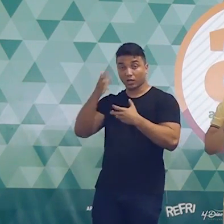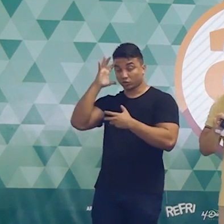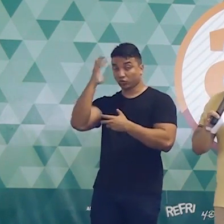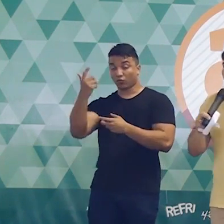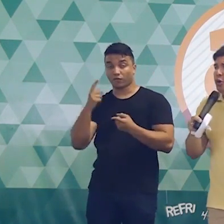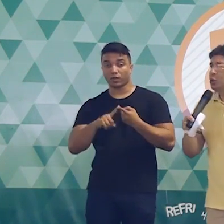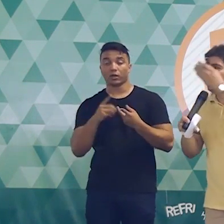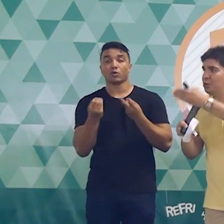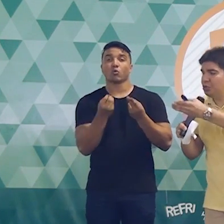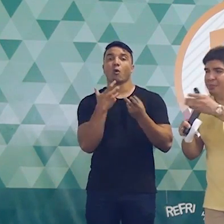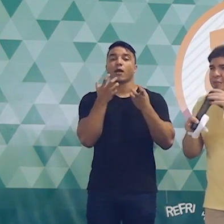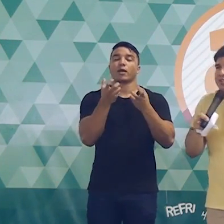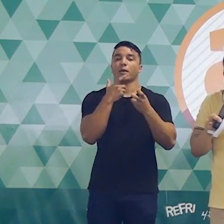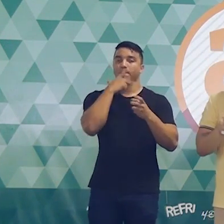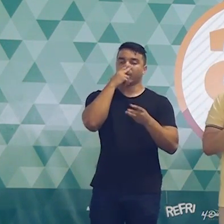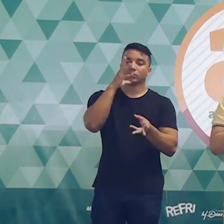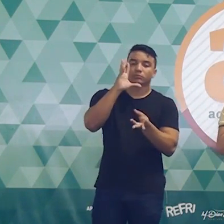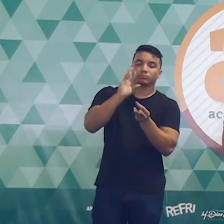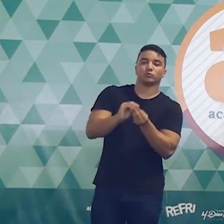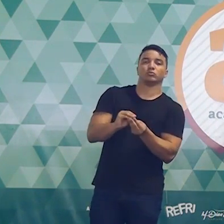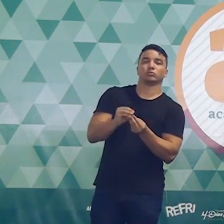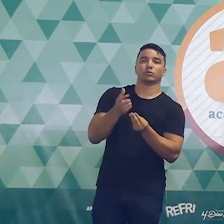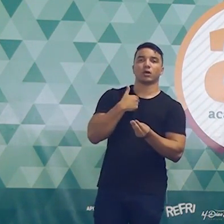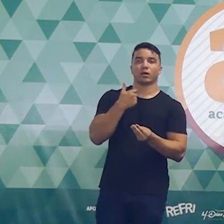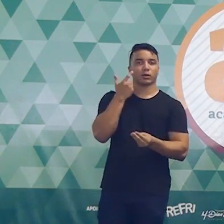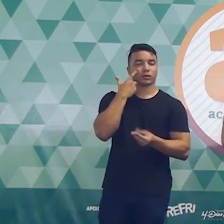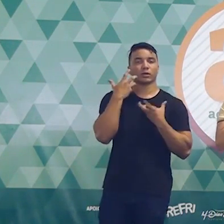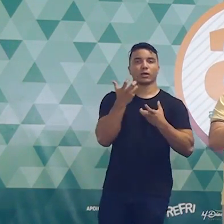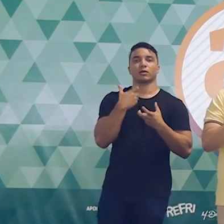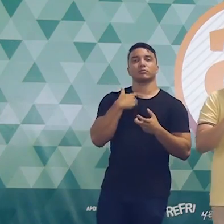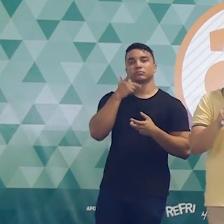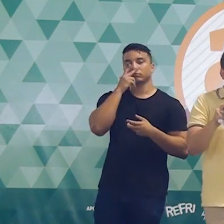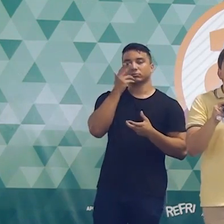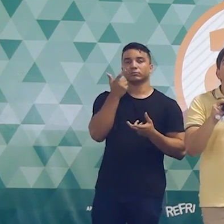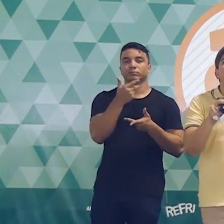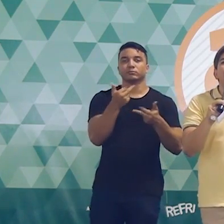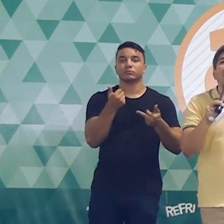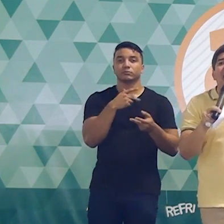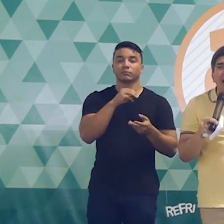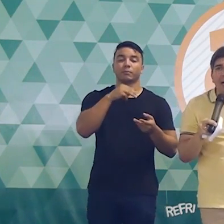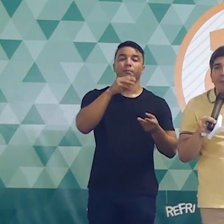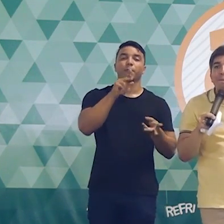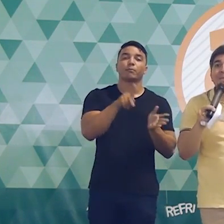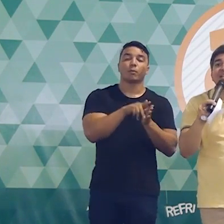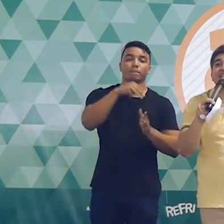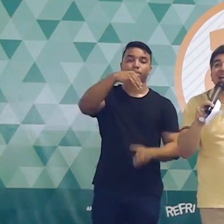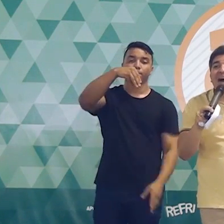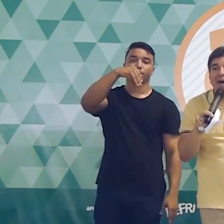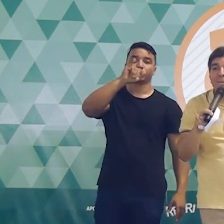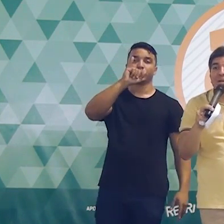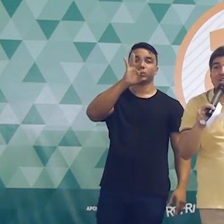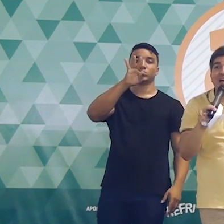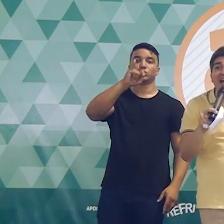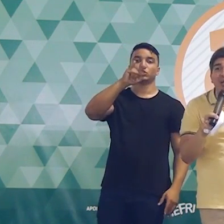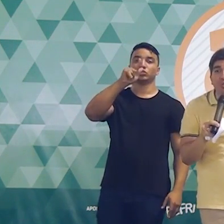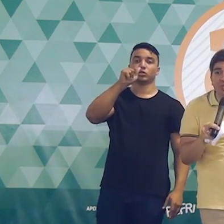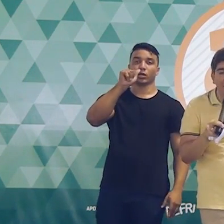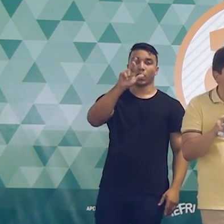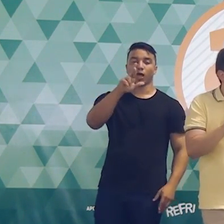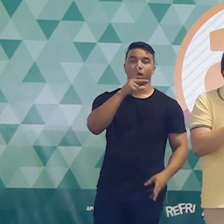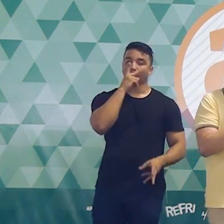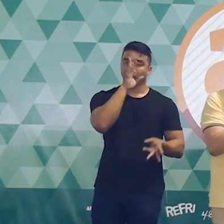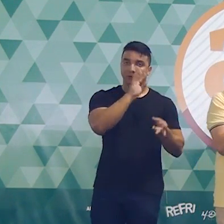algum problema, com o intuito de minimizar alguma lógica, a fim de mitigar